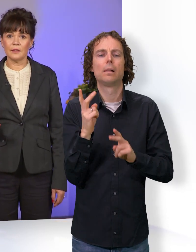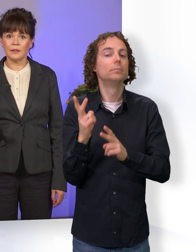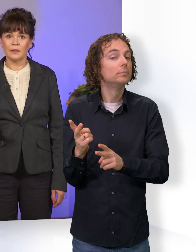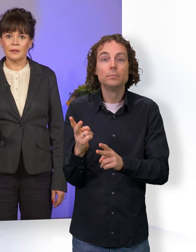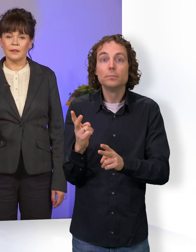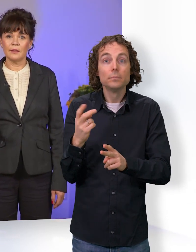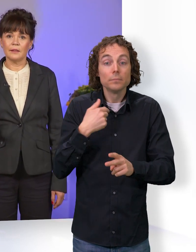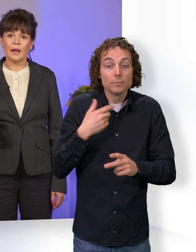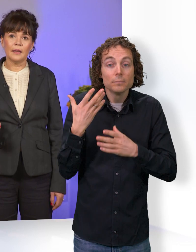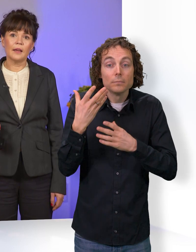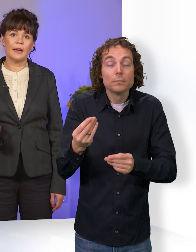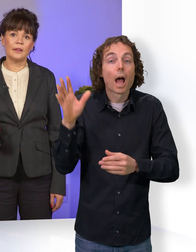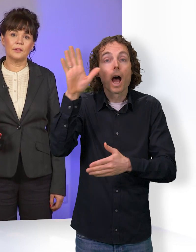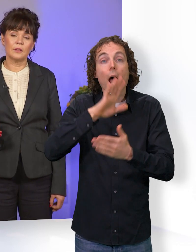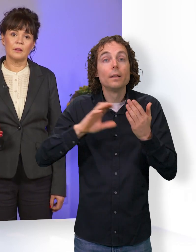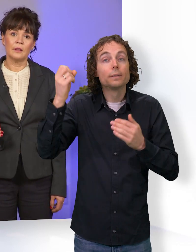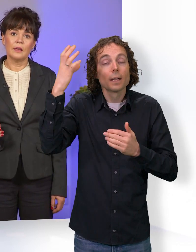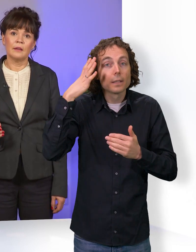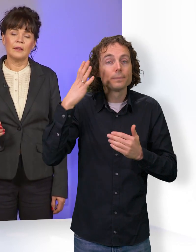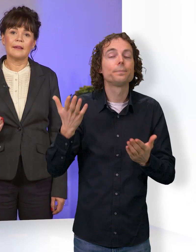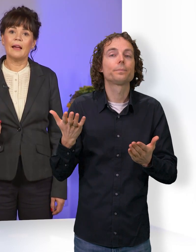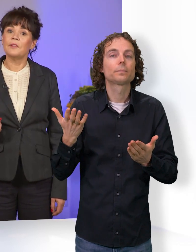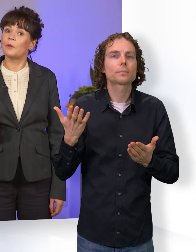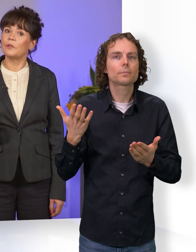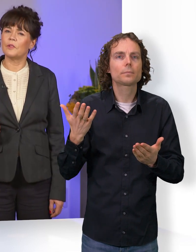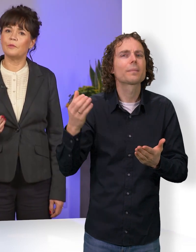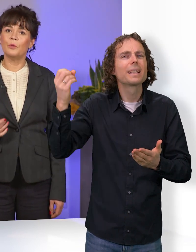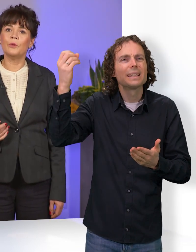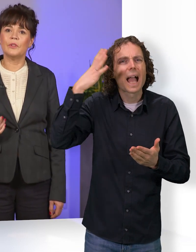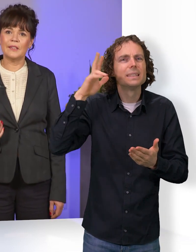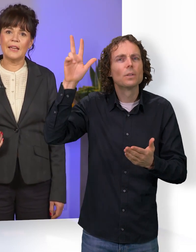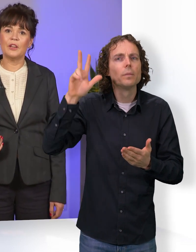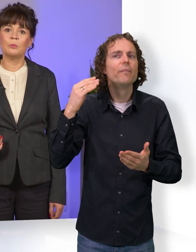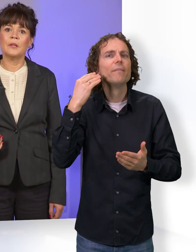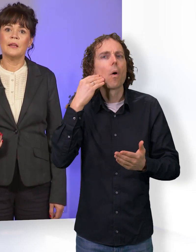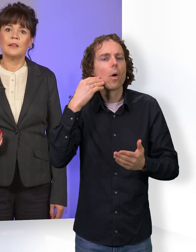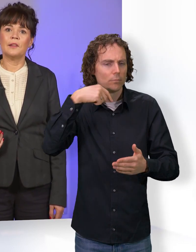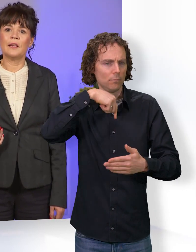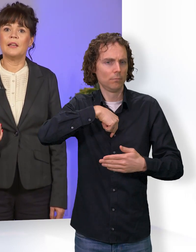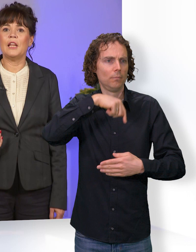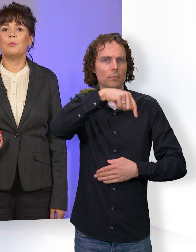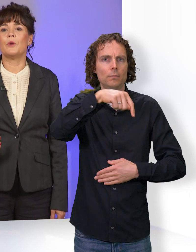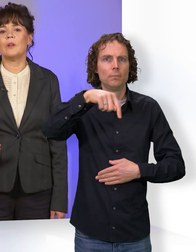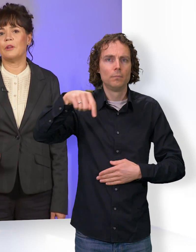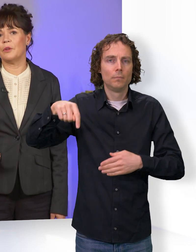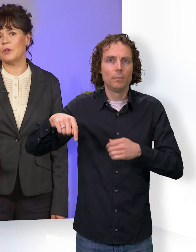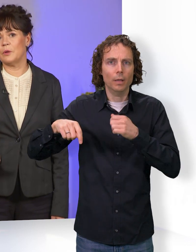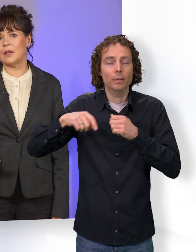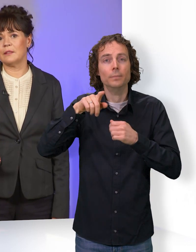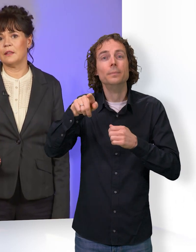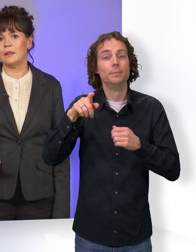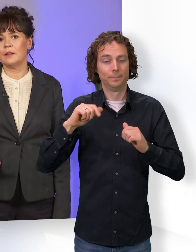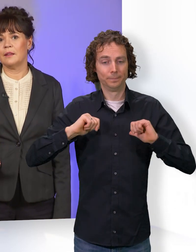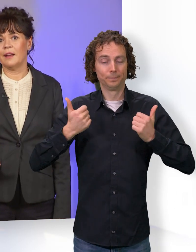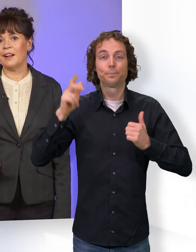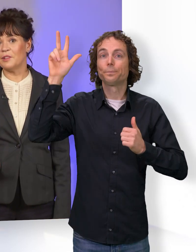Geist. Der Heilige Geist, der Geist Gottes, wohnt in jedem, der sein Leben Gott anvertraut